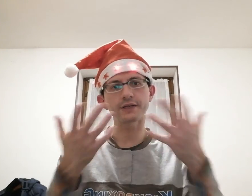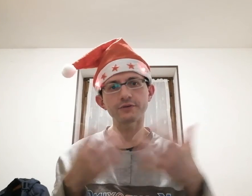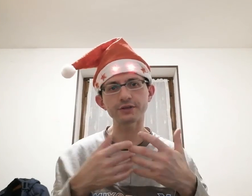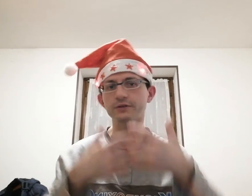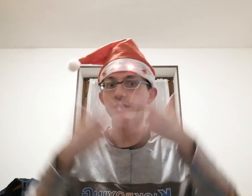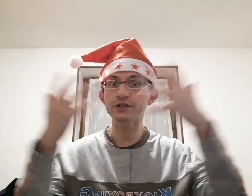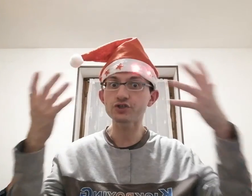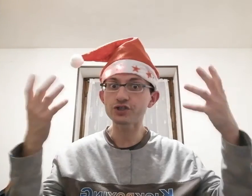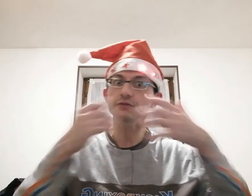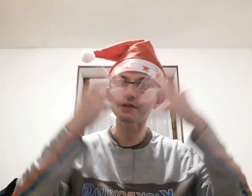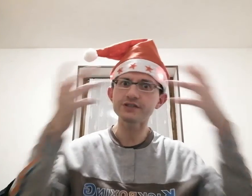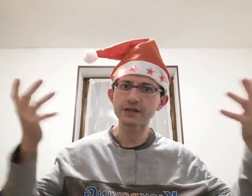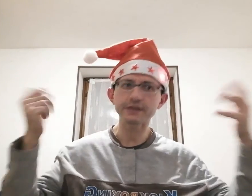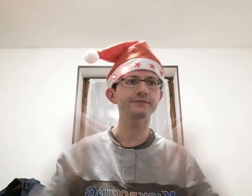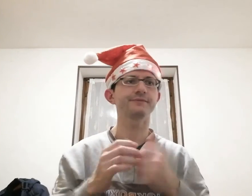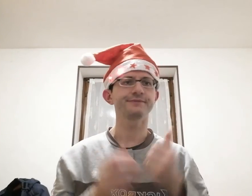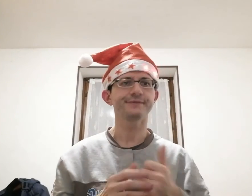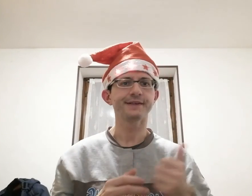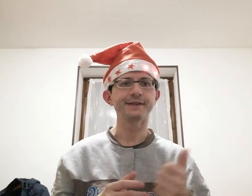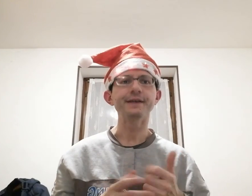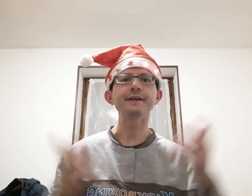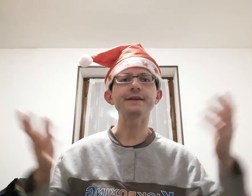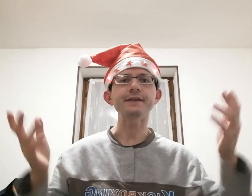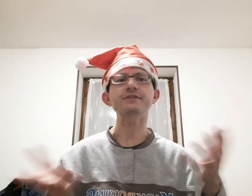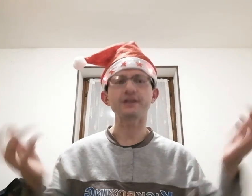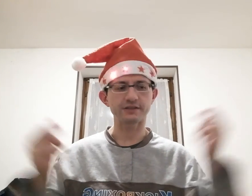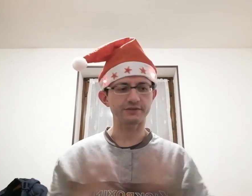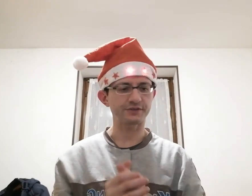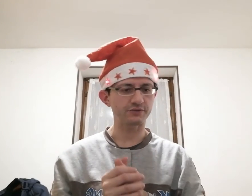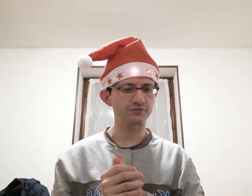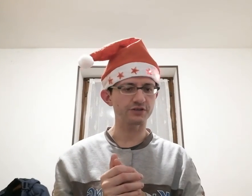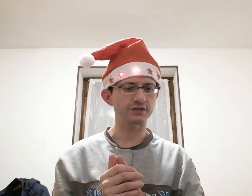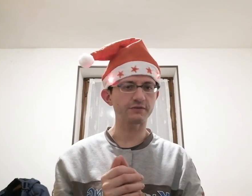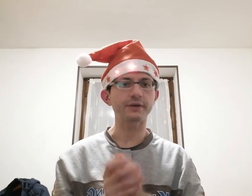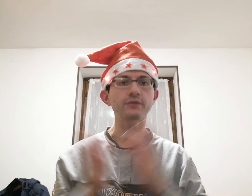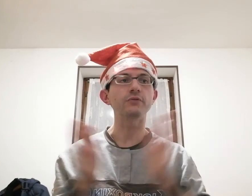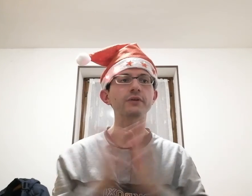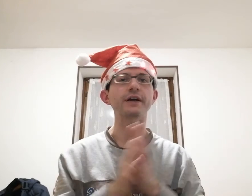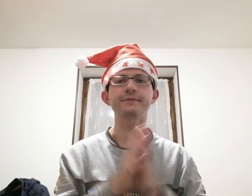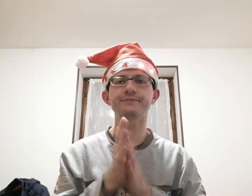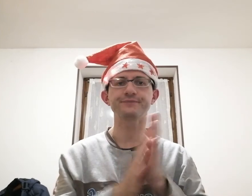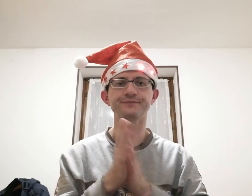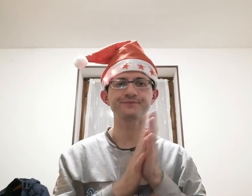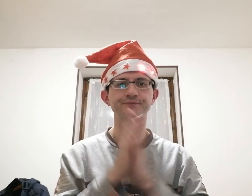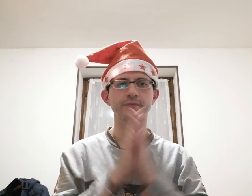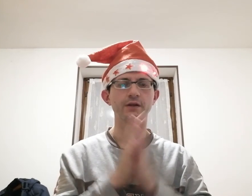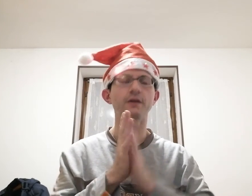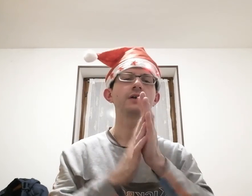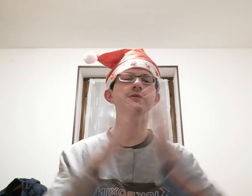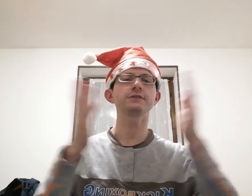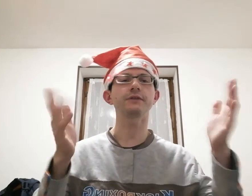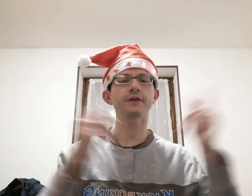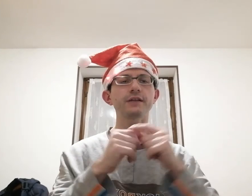intendo io andare in giro, viaggiare, e questa è un'altra, finire così, vabbè, comunque dai, ci